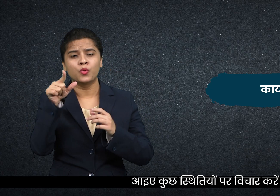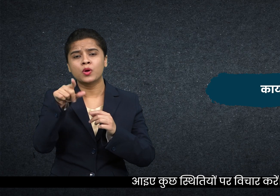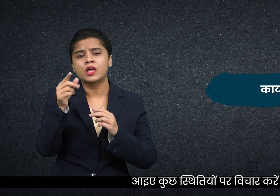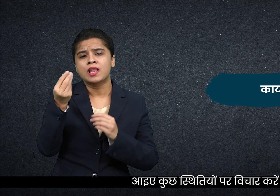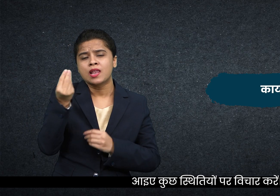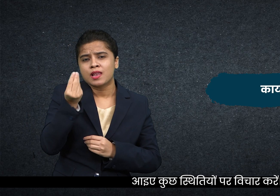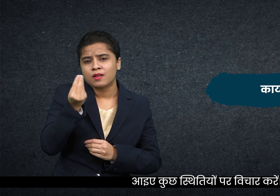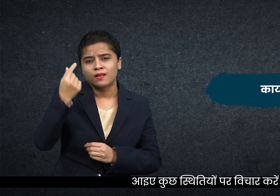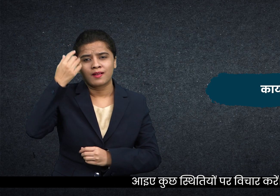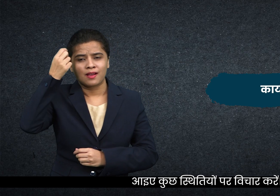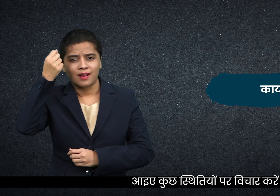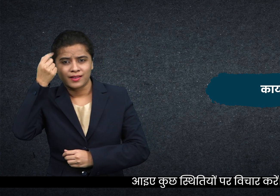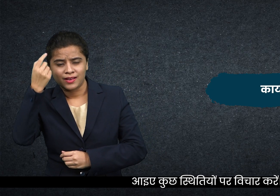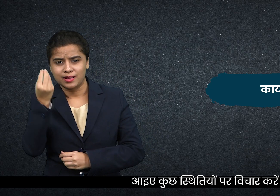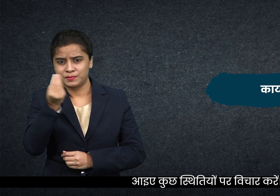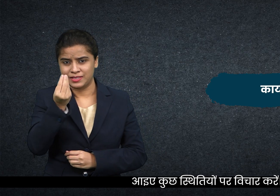स्थितियों पर विचार करें।